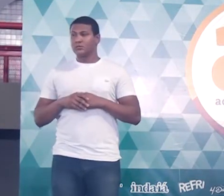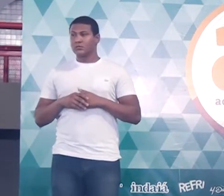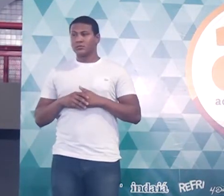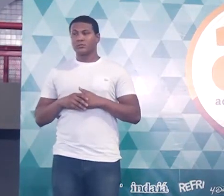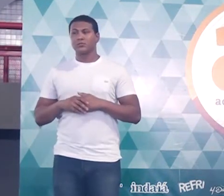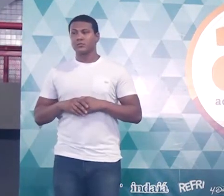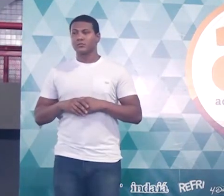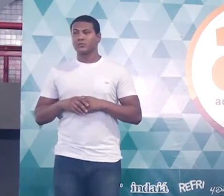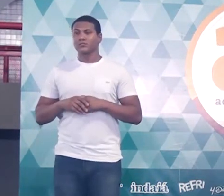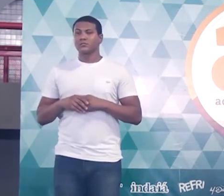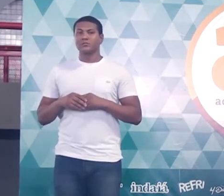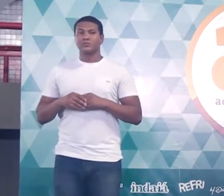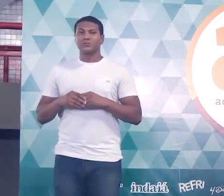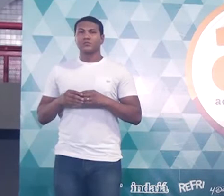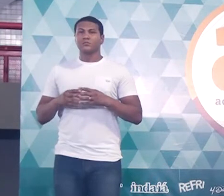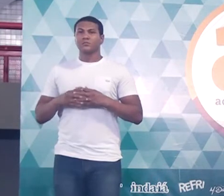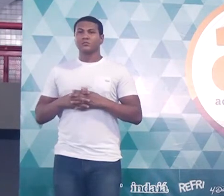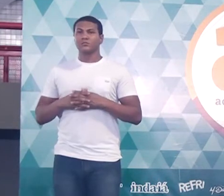tá?